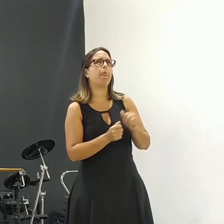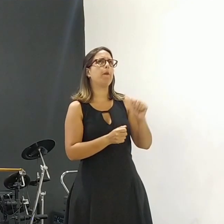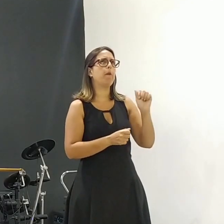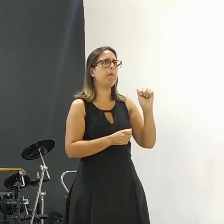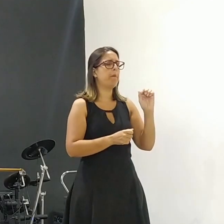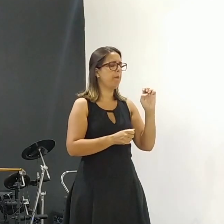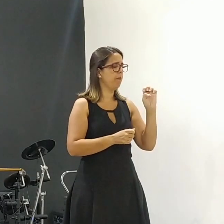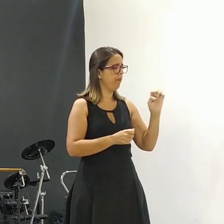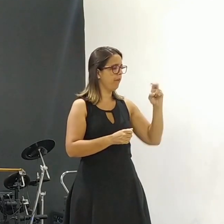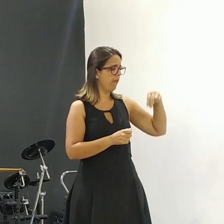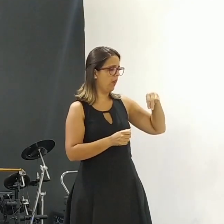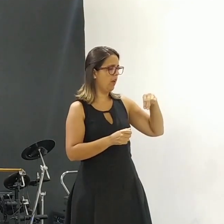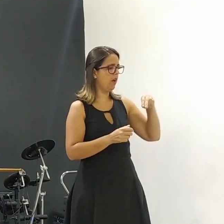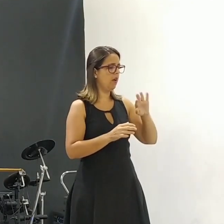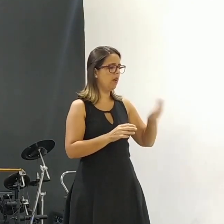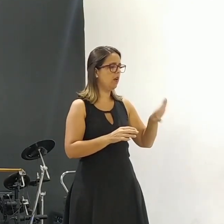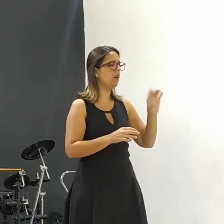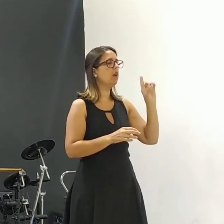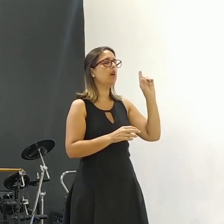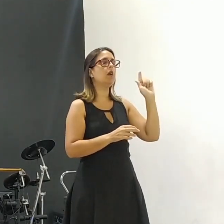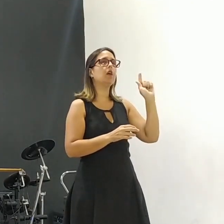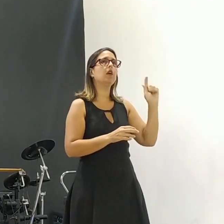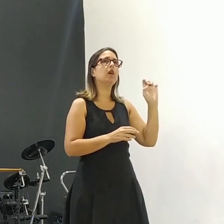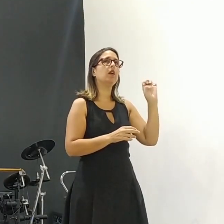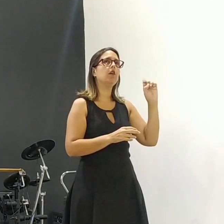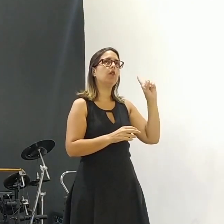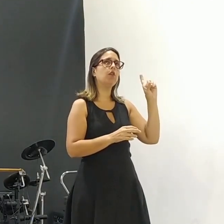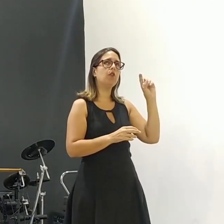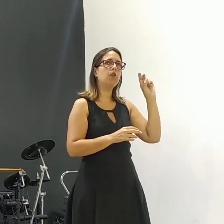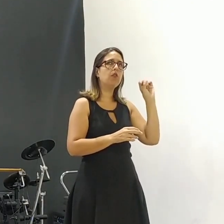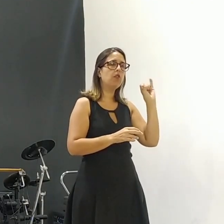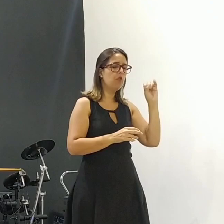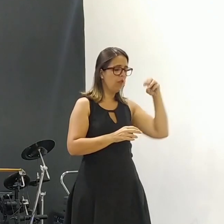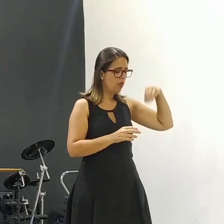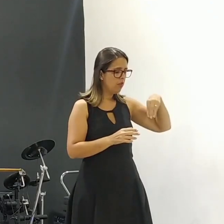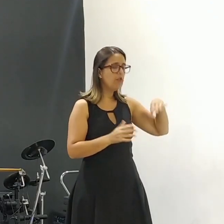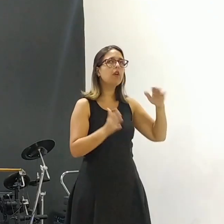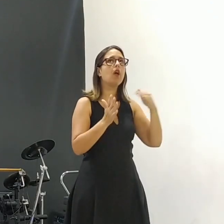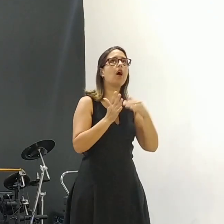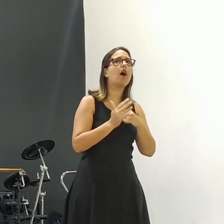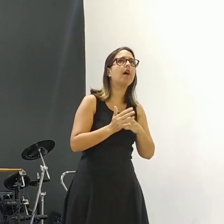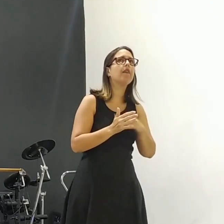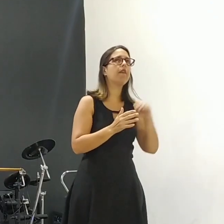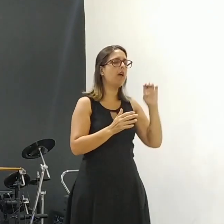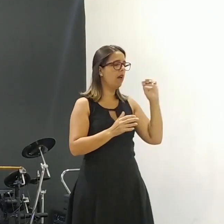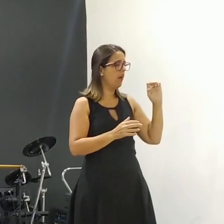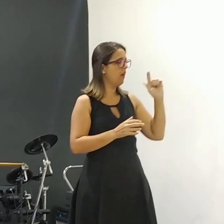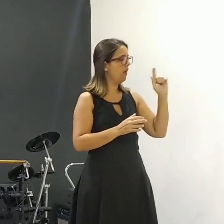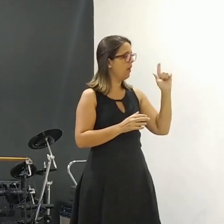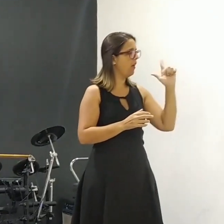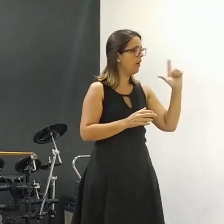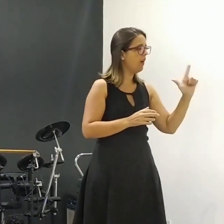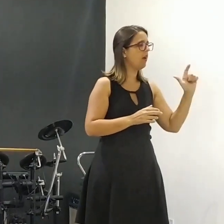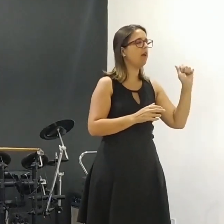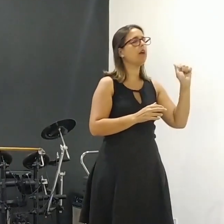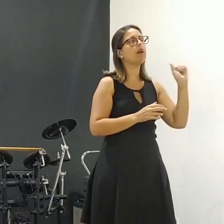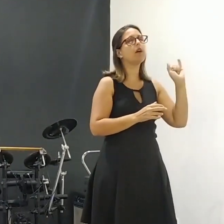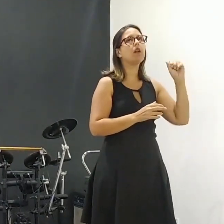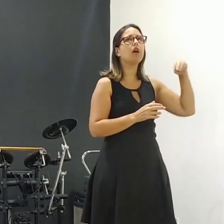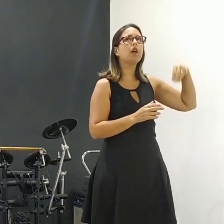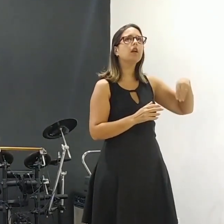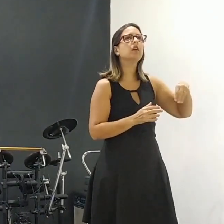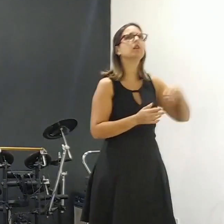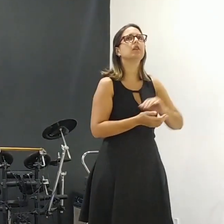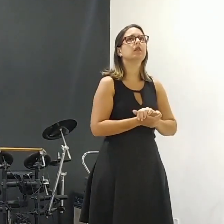haverá lugar para estender as redes, e o seu peixe, segundo a sua espécie, será como o peixe